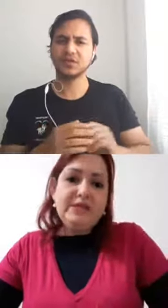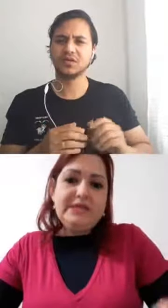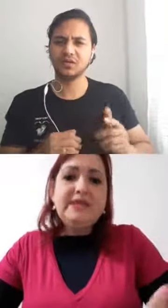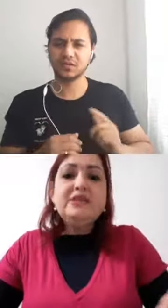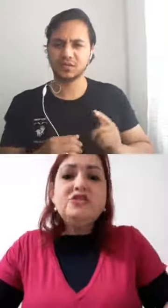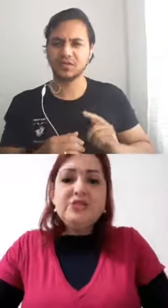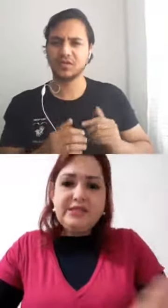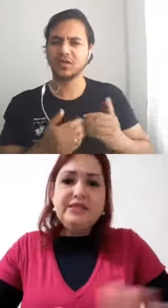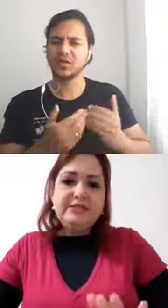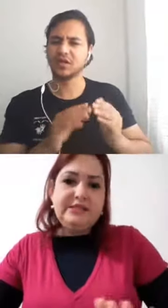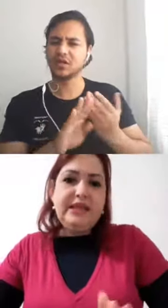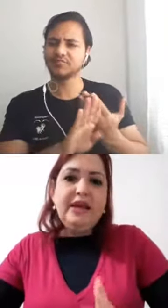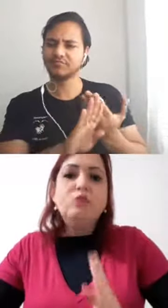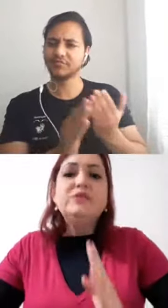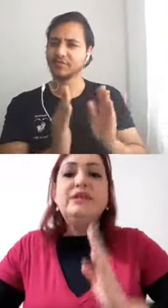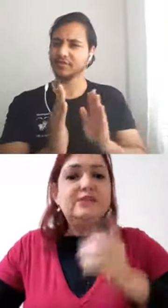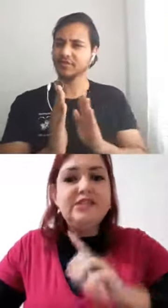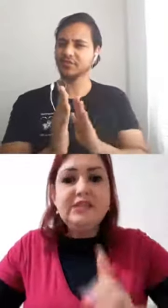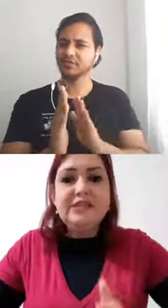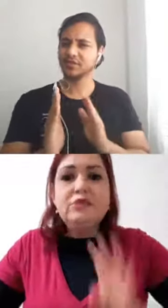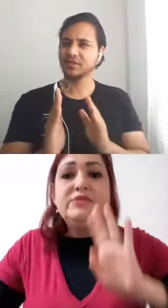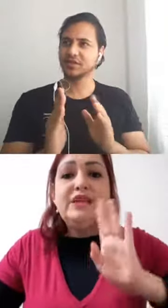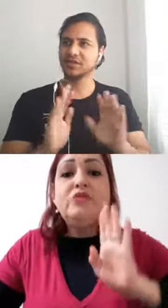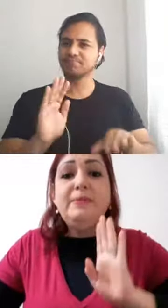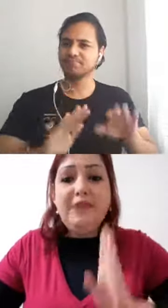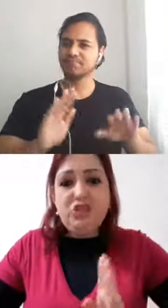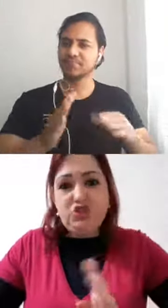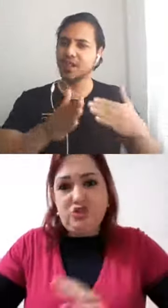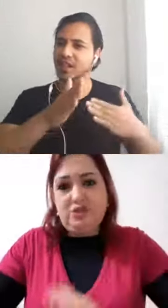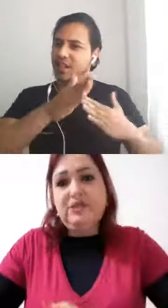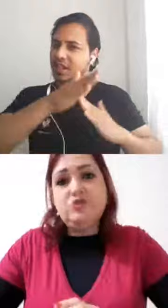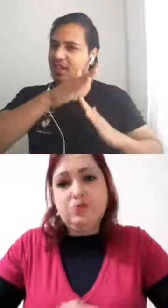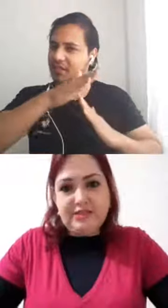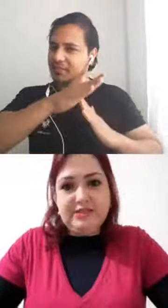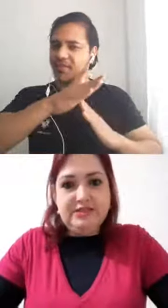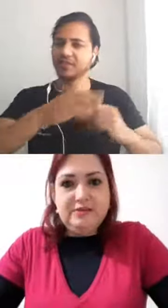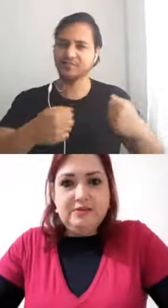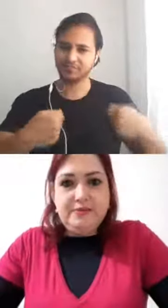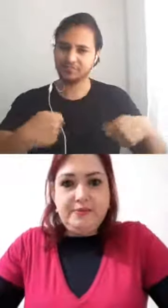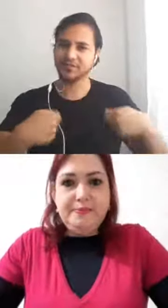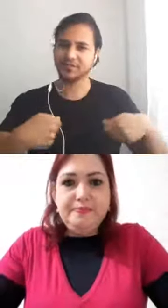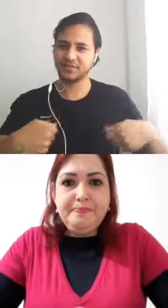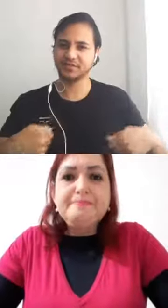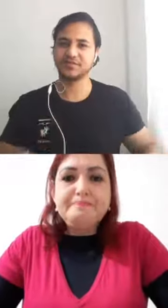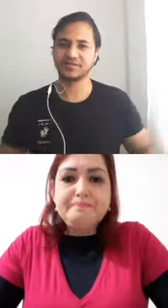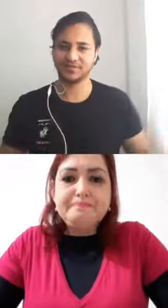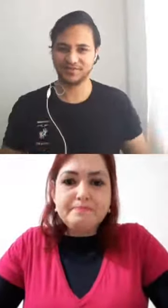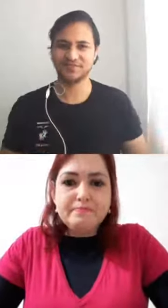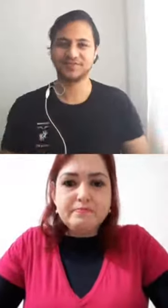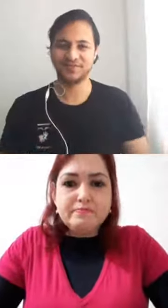com uma certa distância, né? Distância não, um certo limite das coisas.